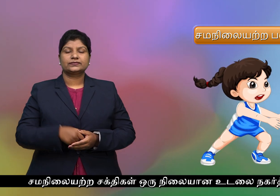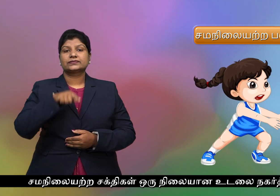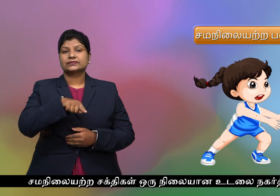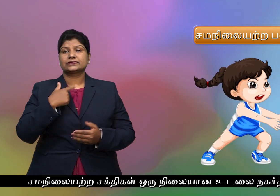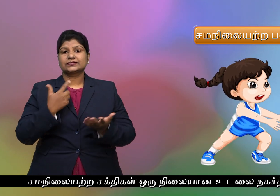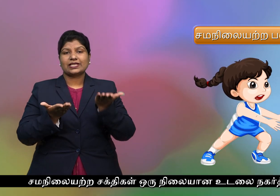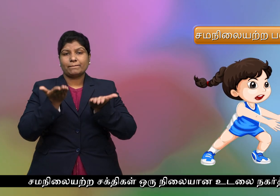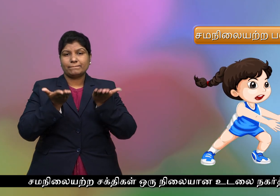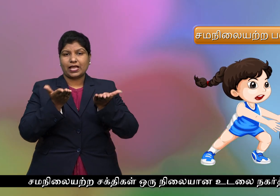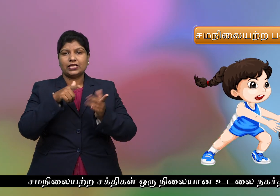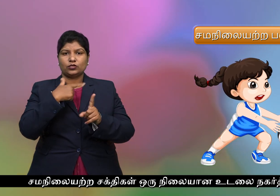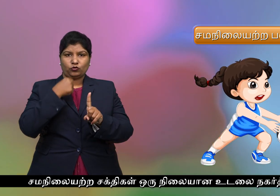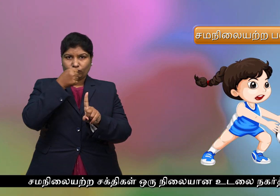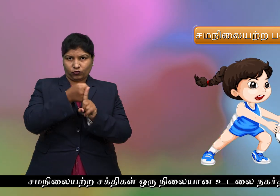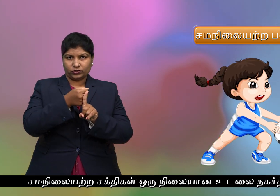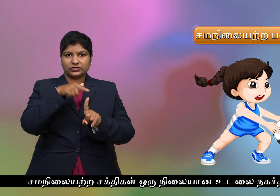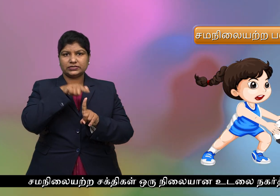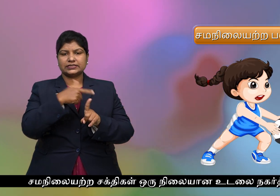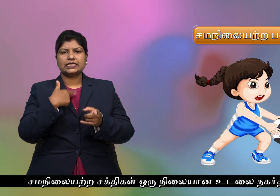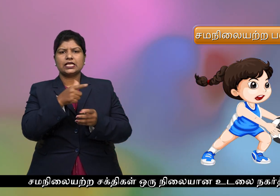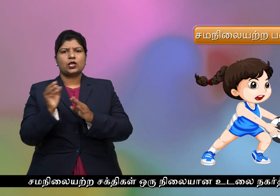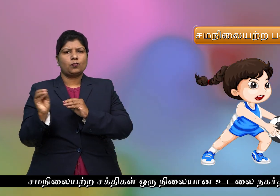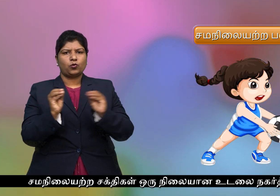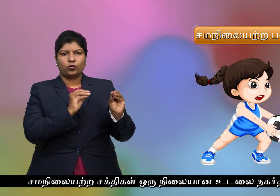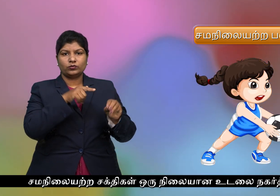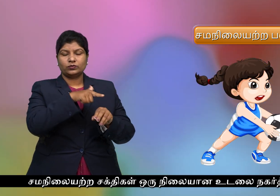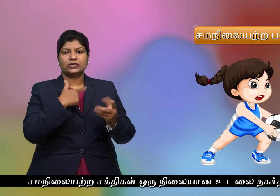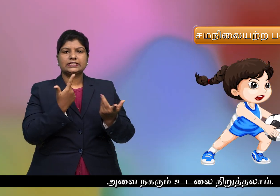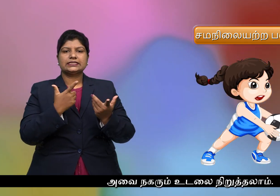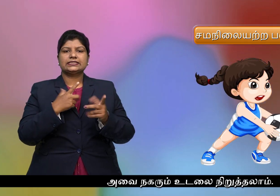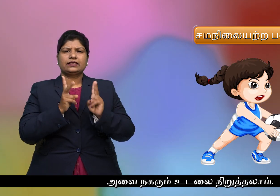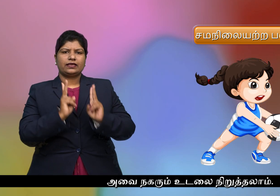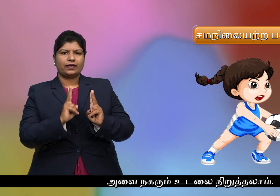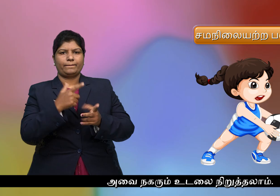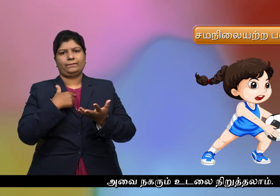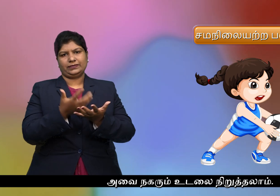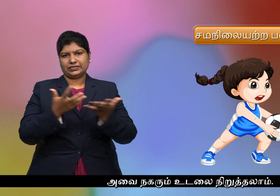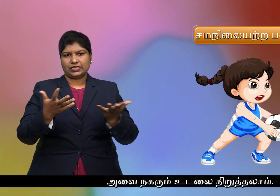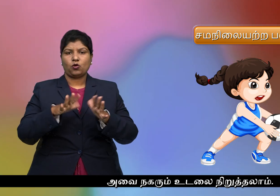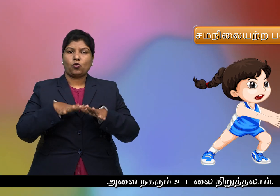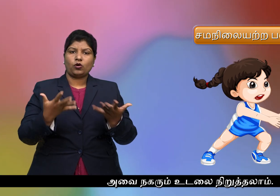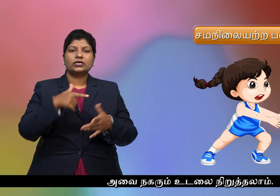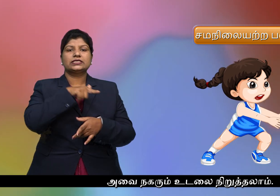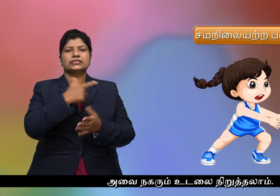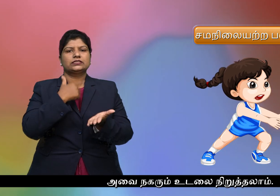சமநிலையற்ற விசைகள் ஒரு நிலையான உடலை நகர்த்தலாம் அல்லது அவை நகரும் உடலை நிறுத்தலாம்.